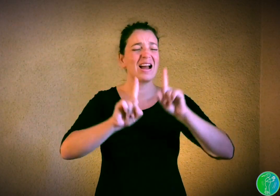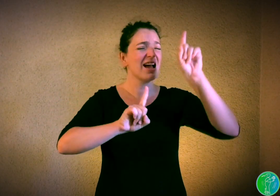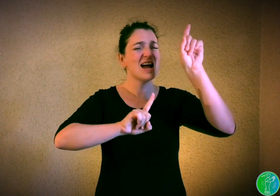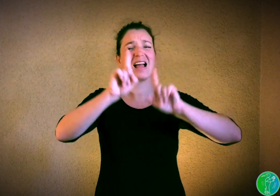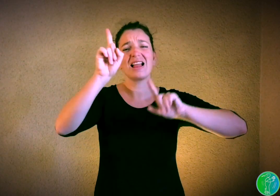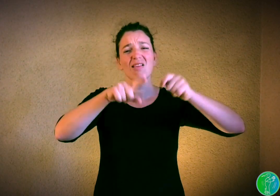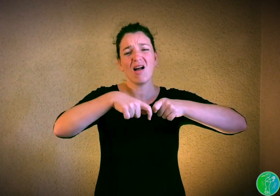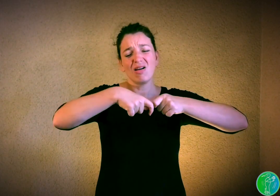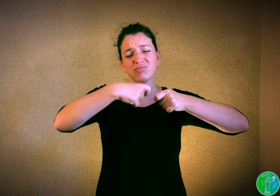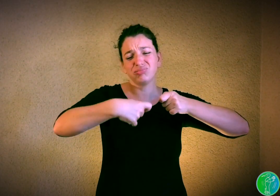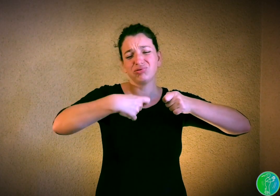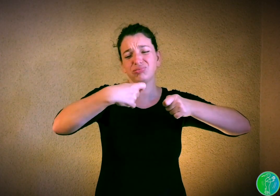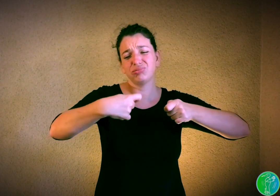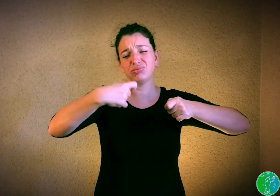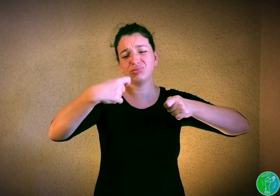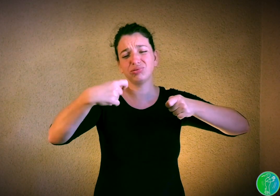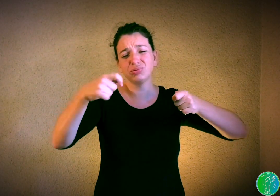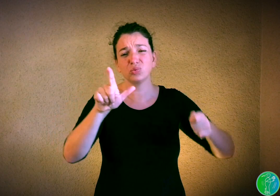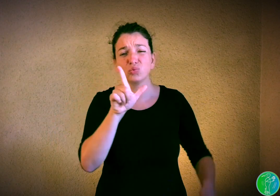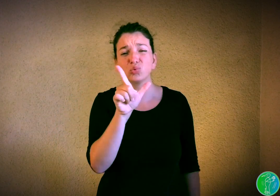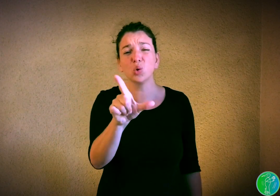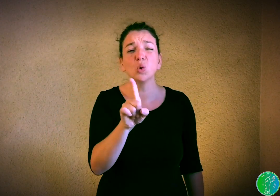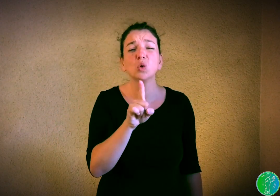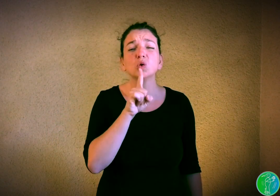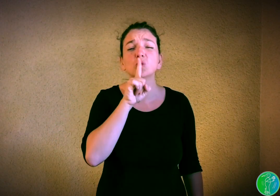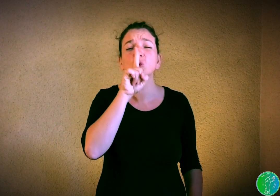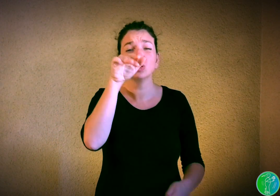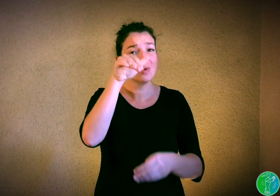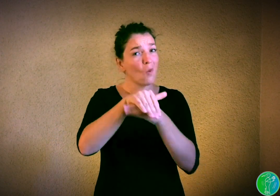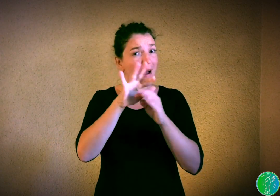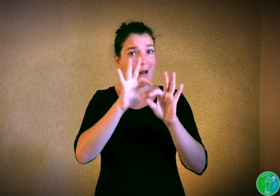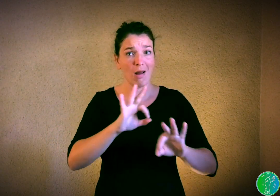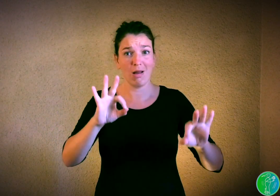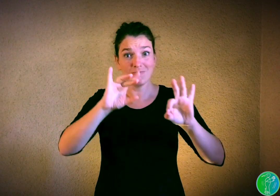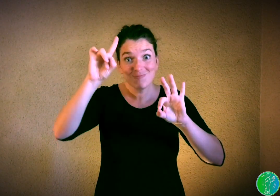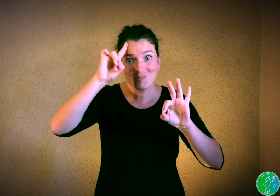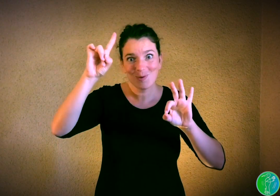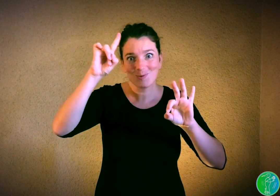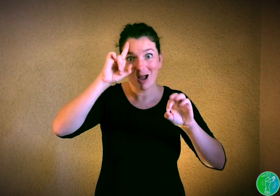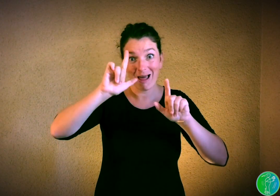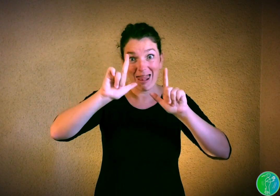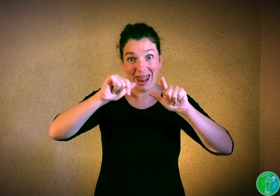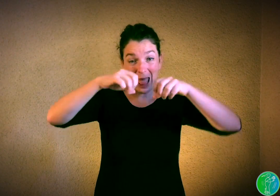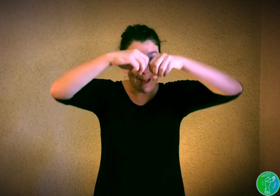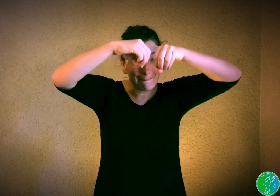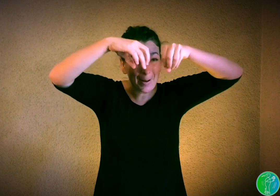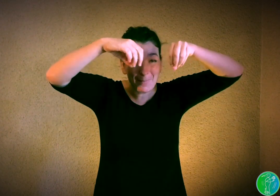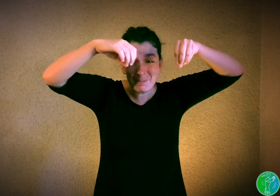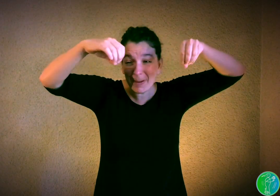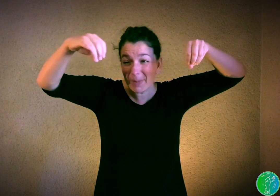Le jour de la fête dura 2 jours sans soir, à cause de tous les lampions qui éclairaient la vallée.